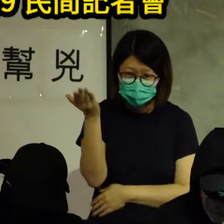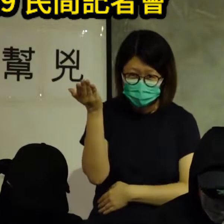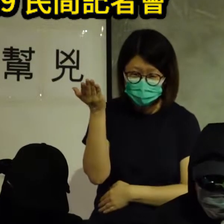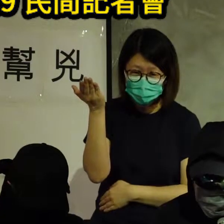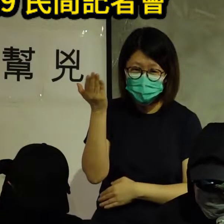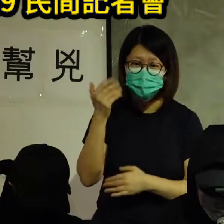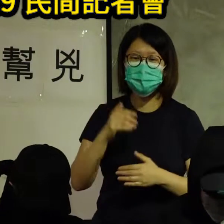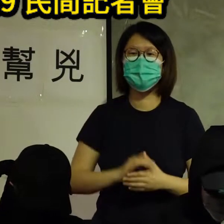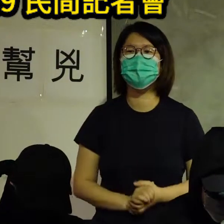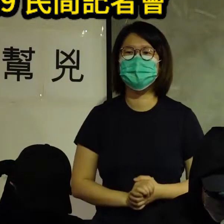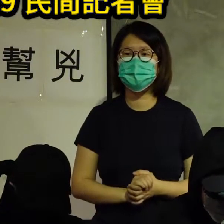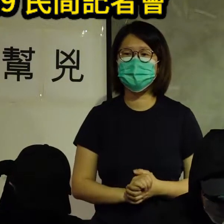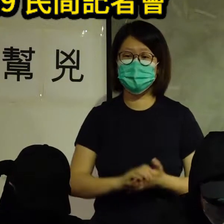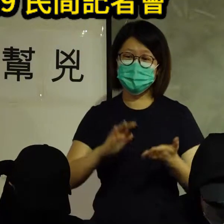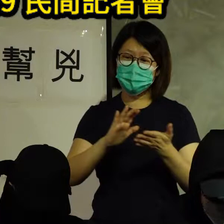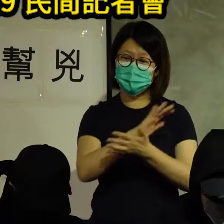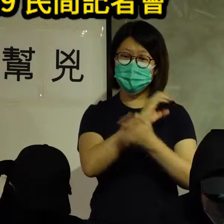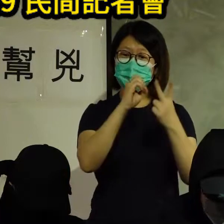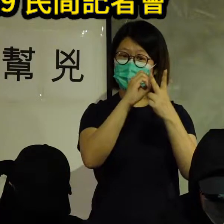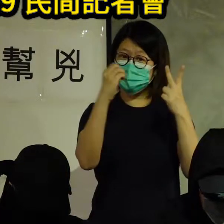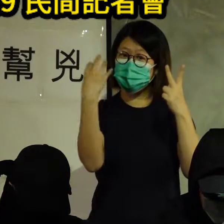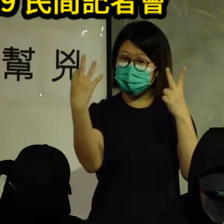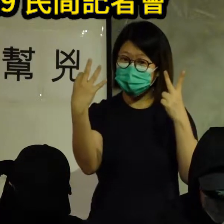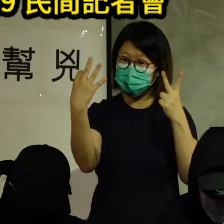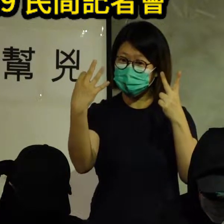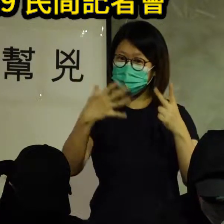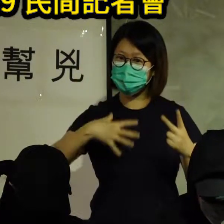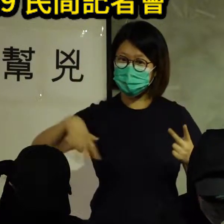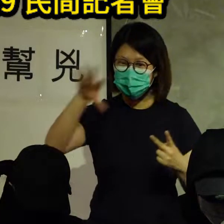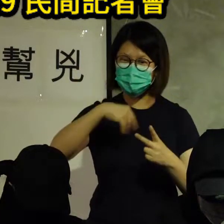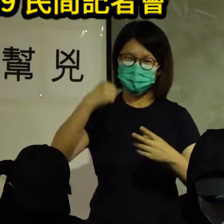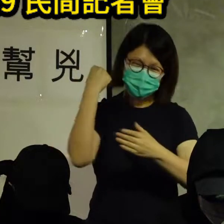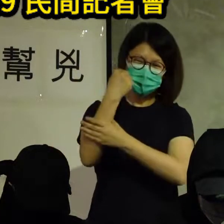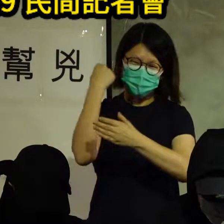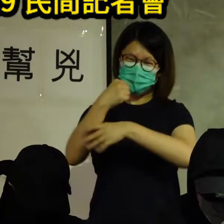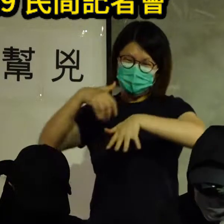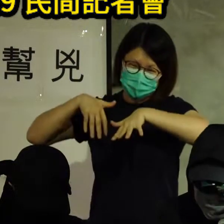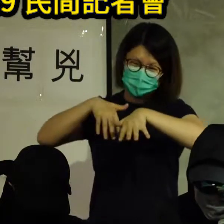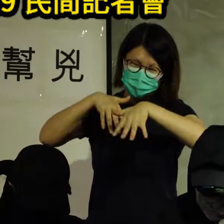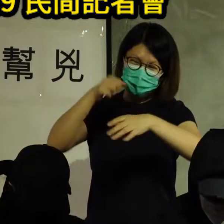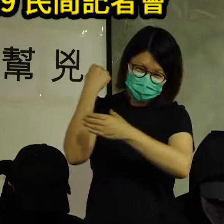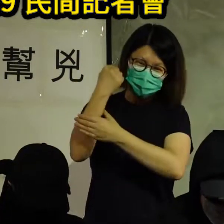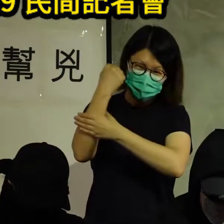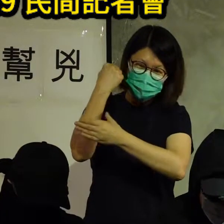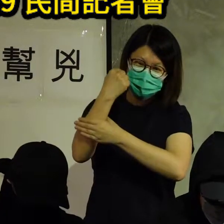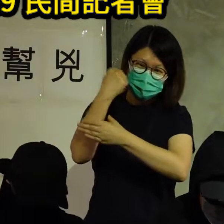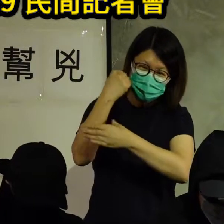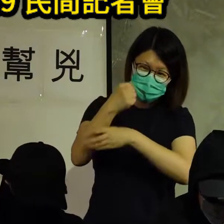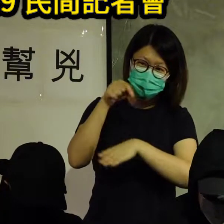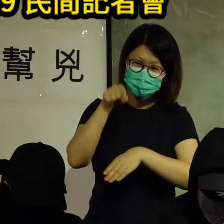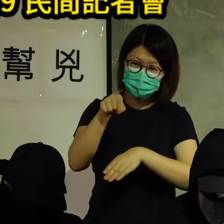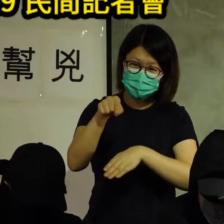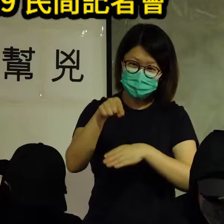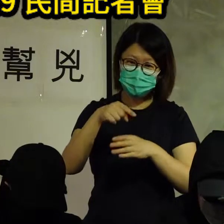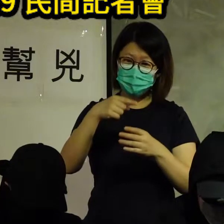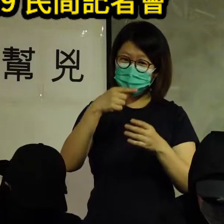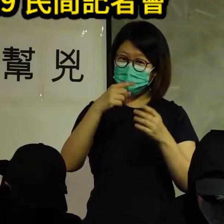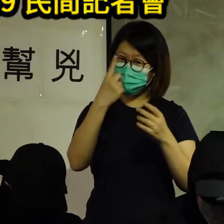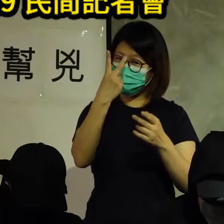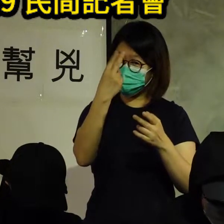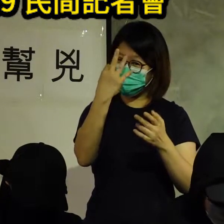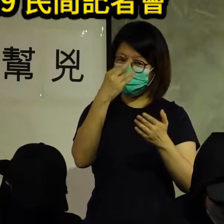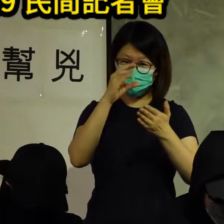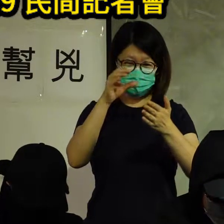也有足夠的智慧和勇氣去將惡法推倒但可怕的是23